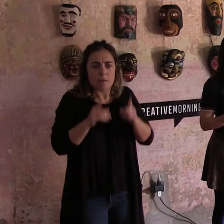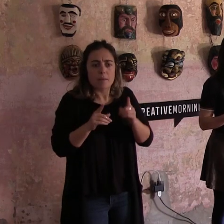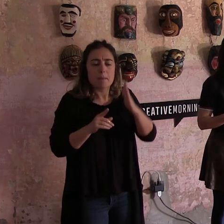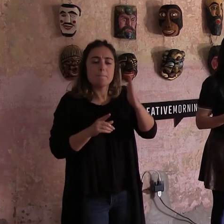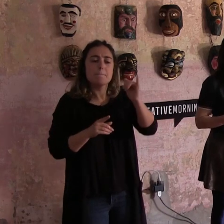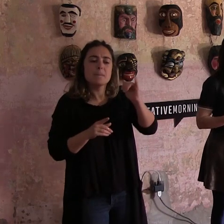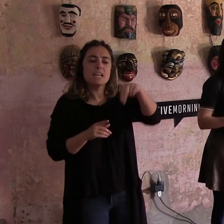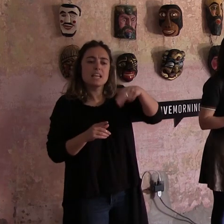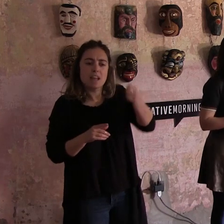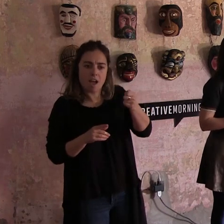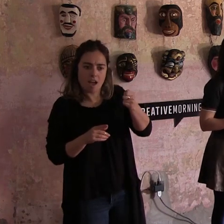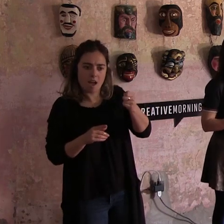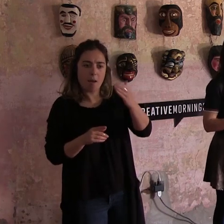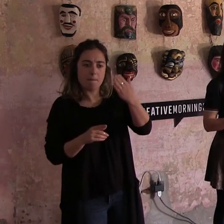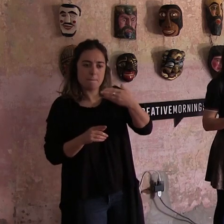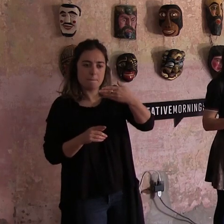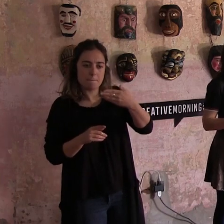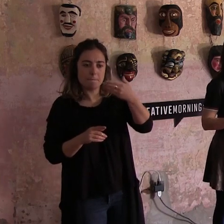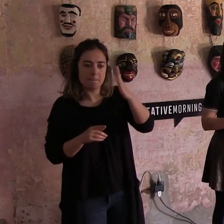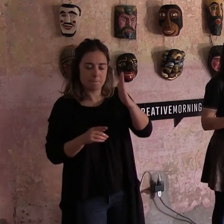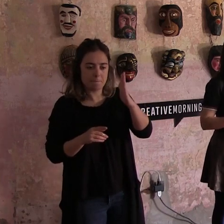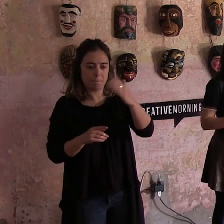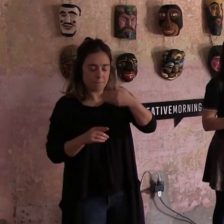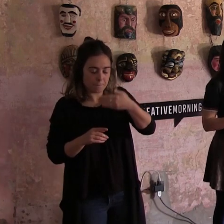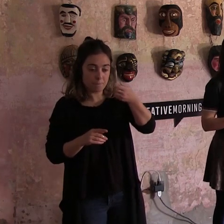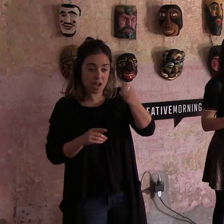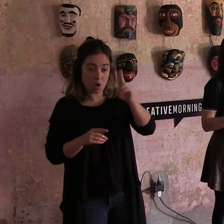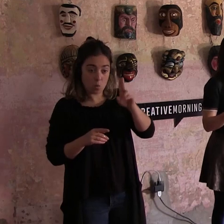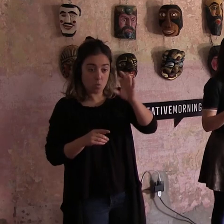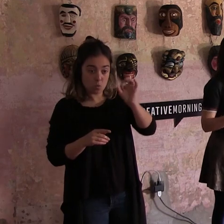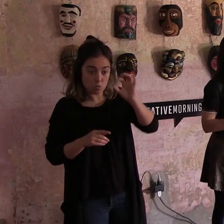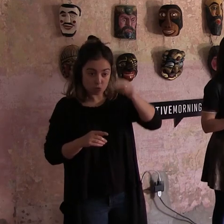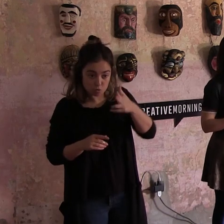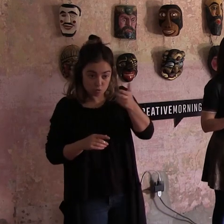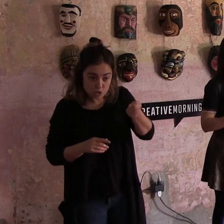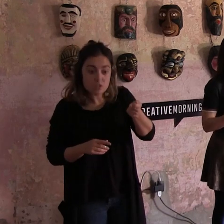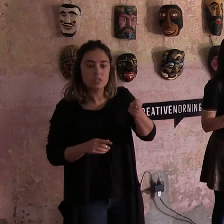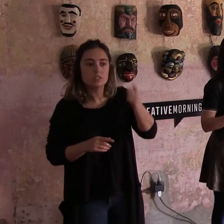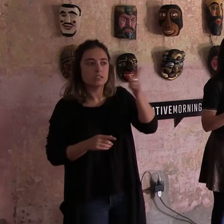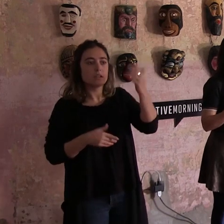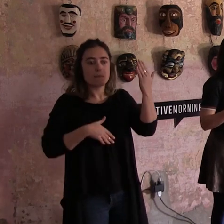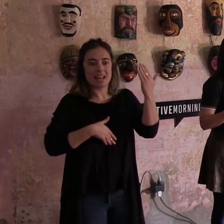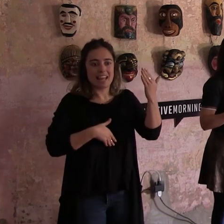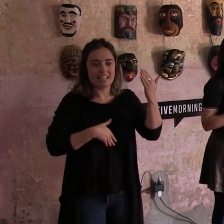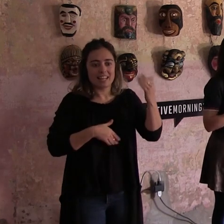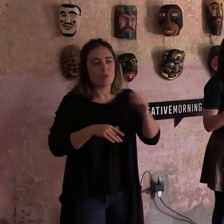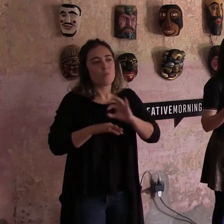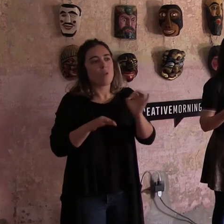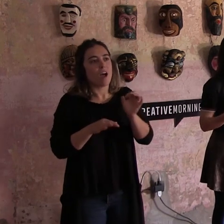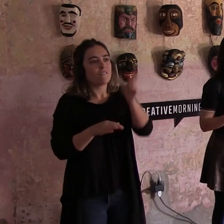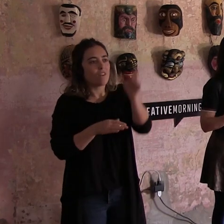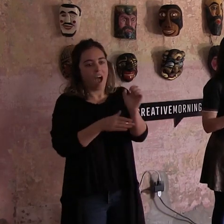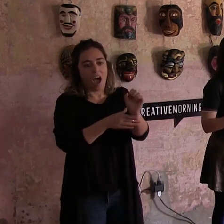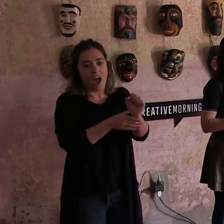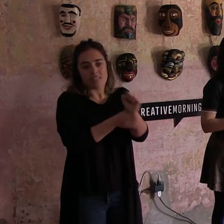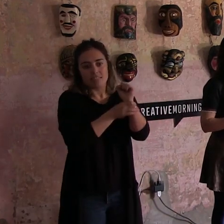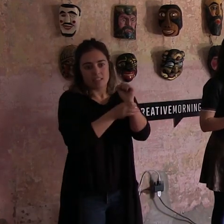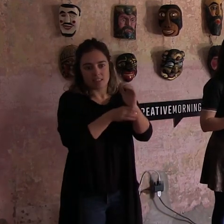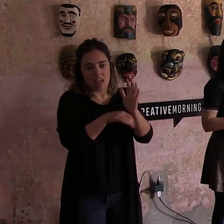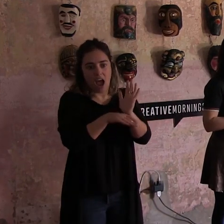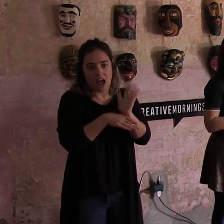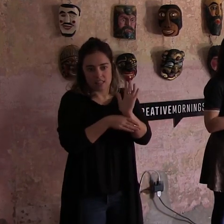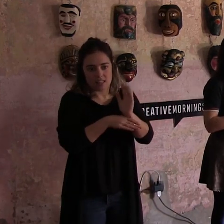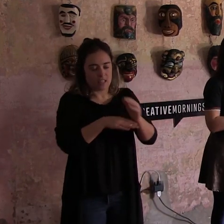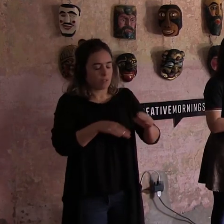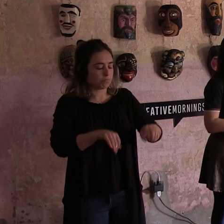Bausch. Pina Bausch, que es una musa inspiradora para mí, que es una artista increíble, una alemana